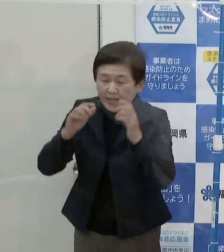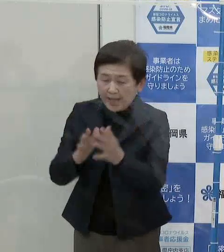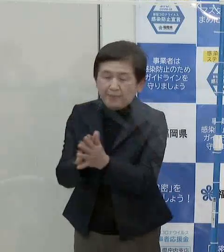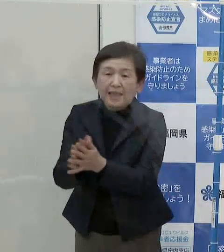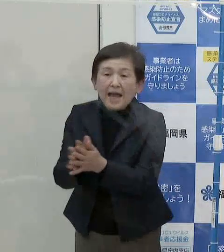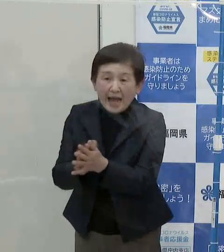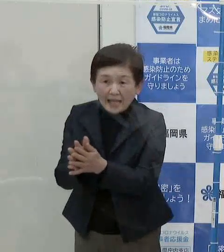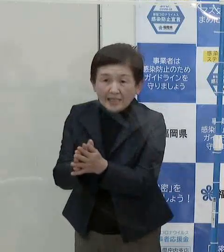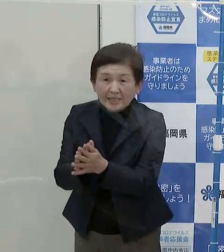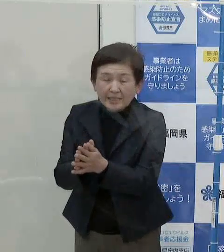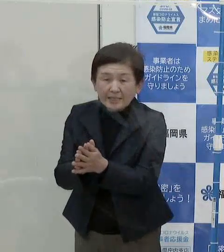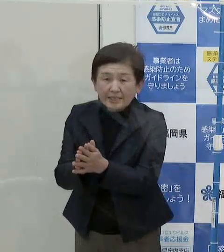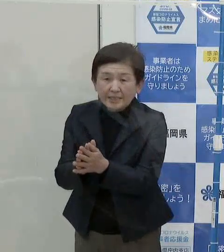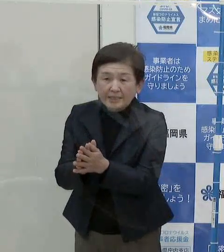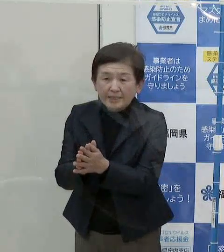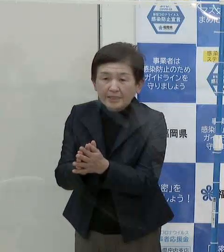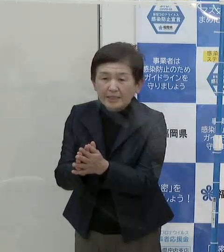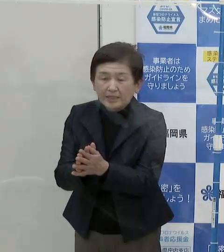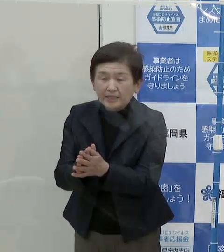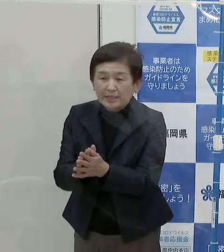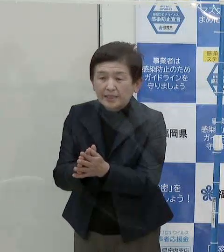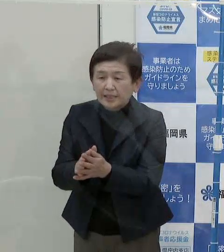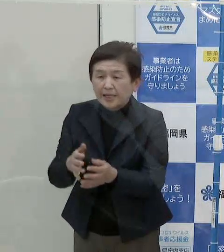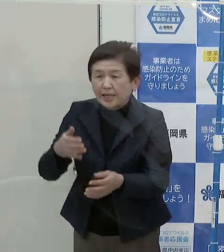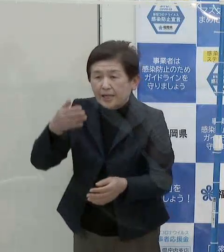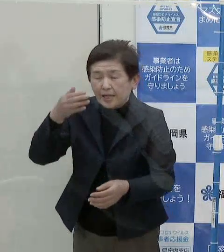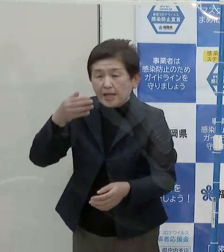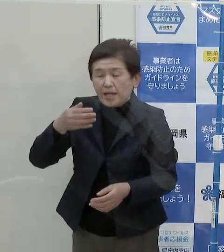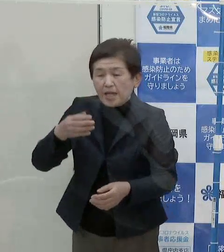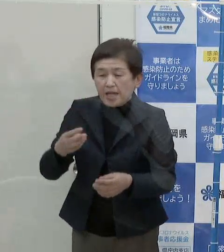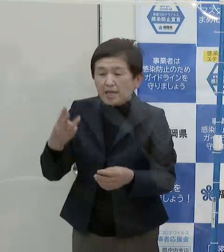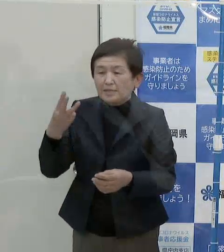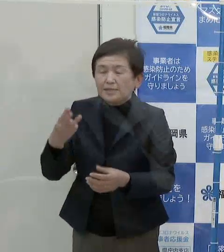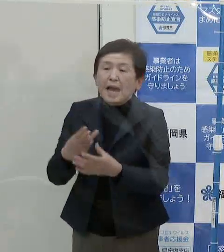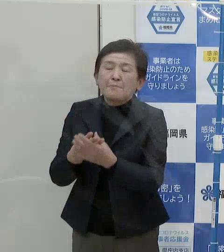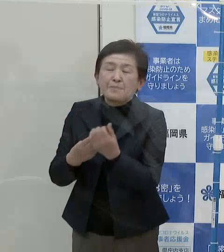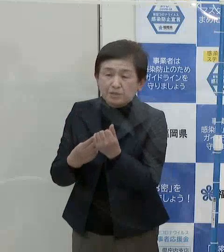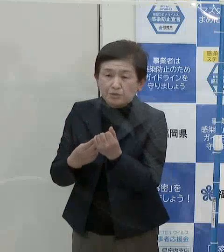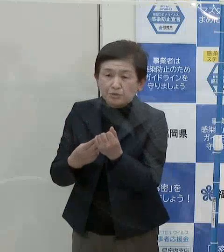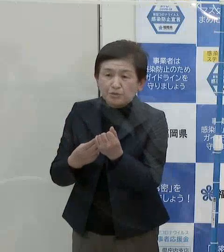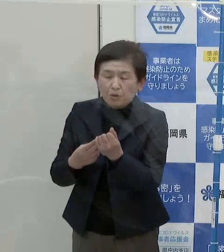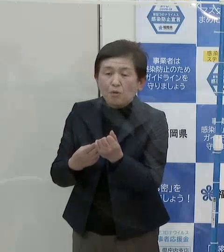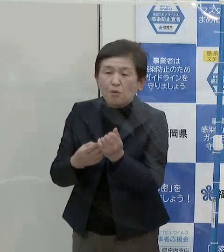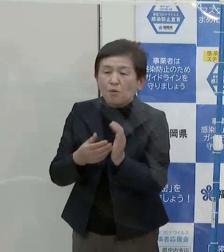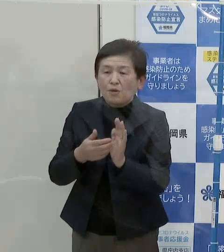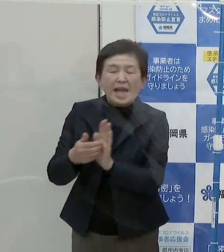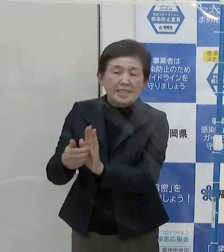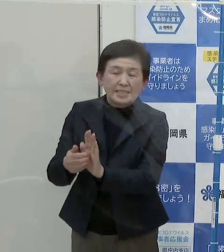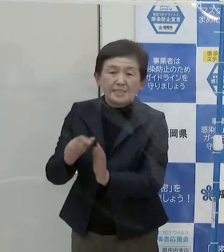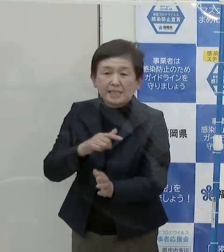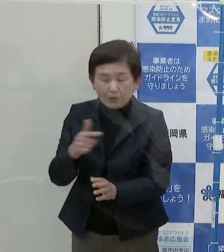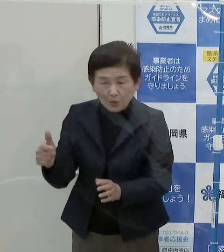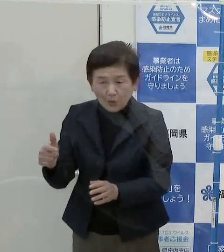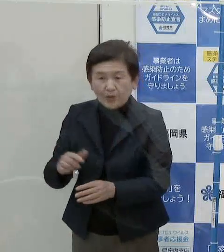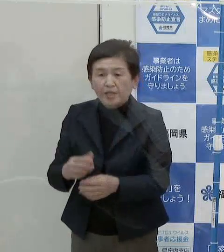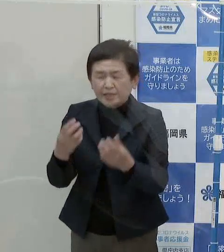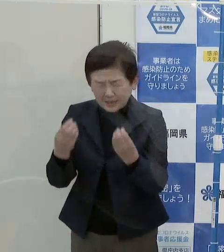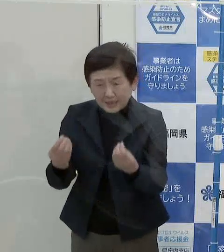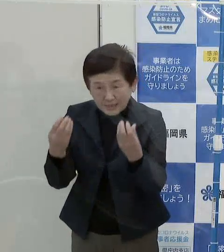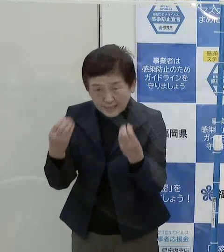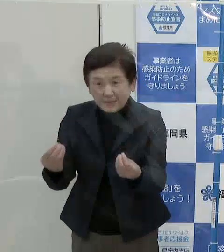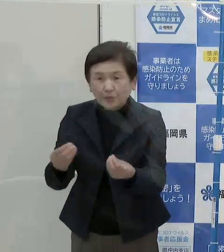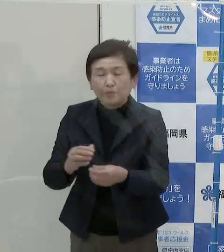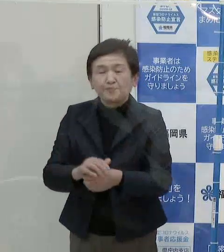い、それから3密の回避、そして身体的な距離の確保、そういったものをしっか